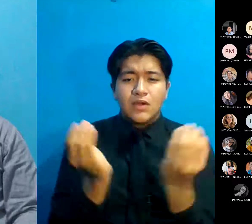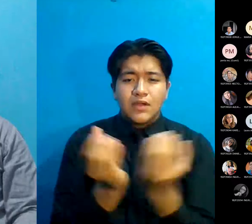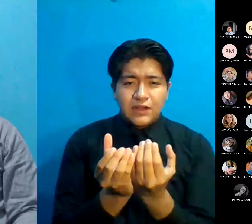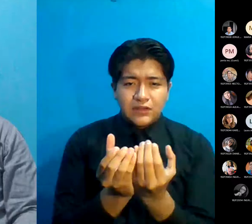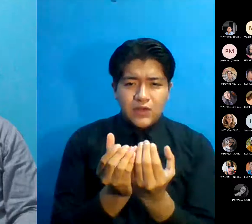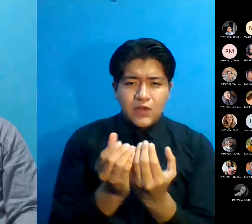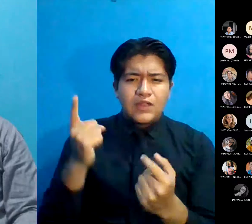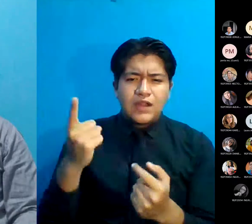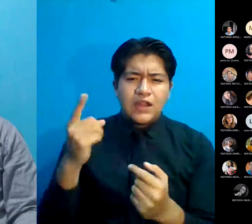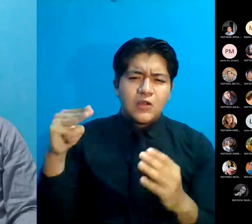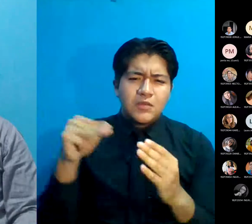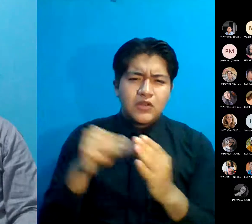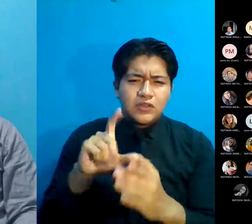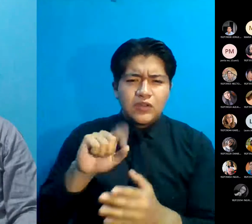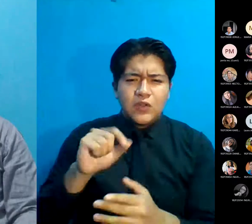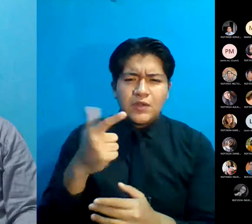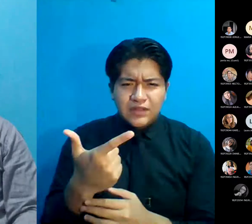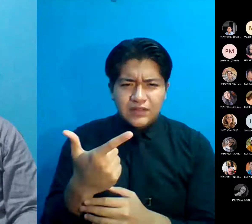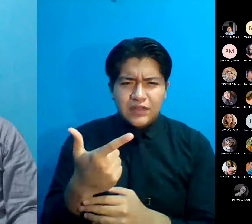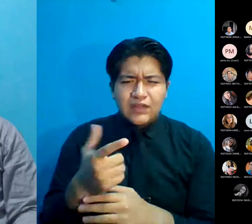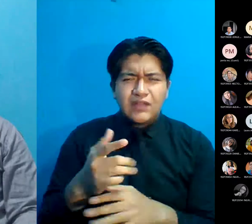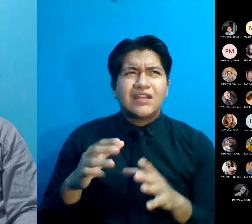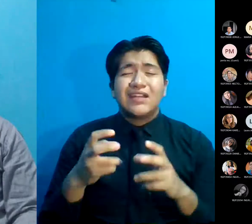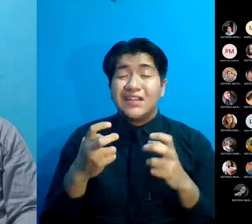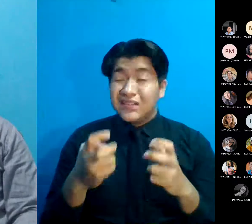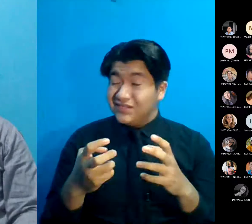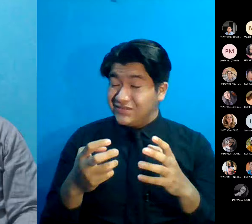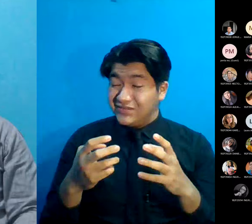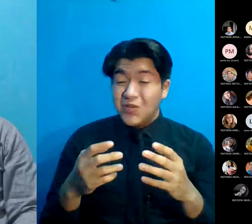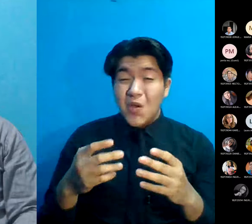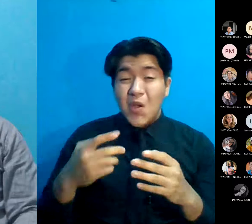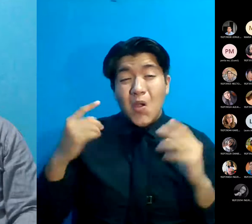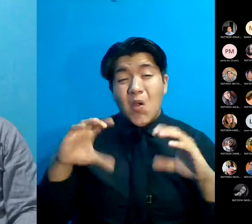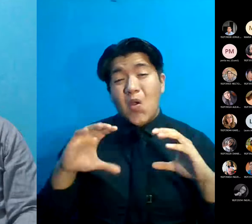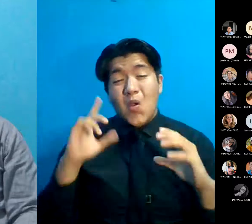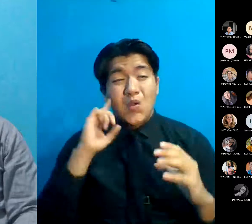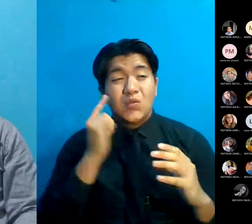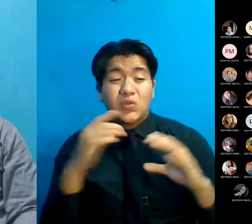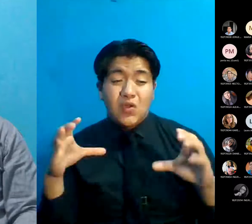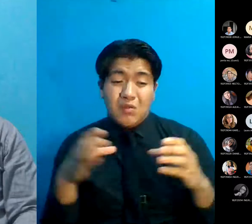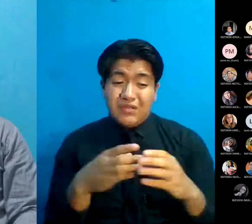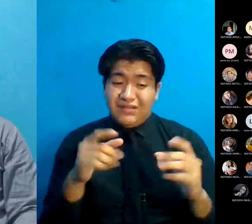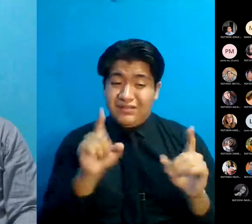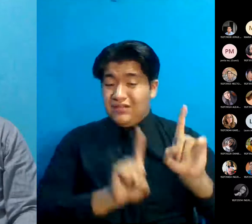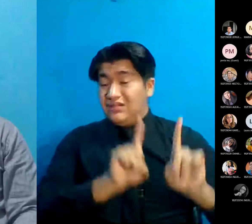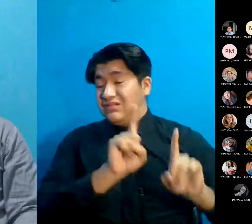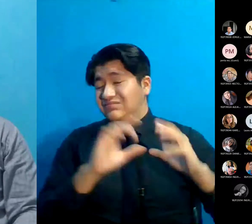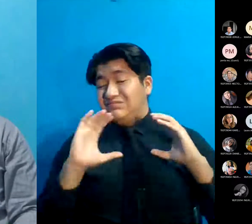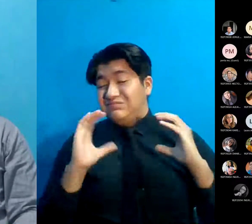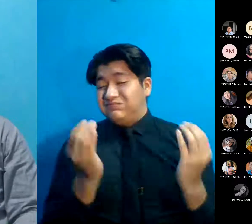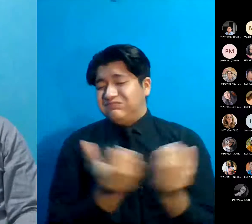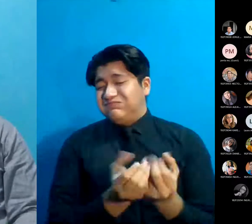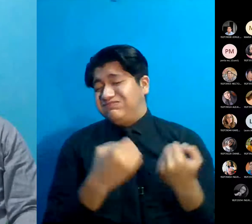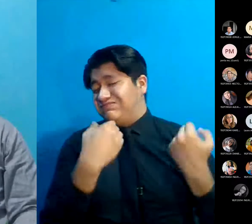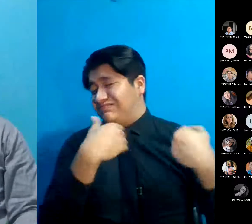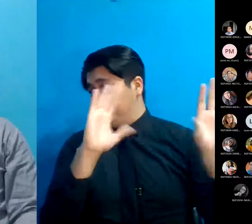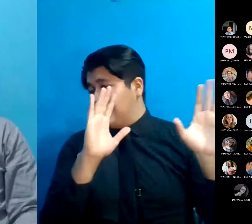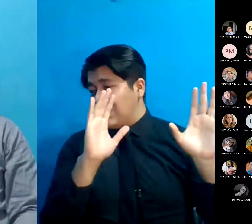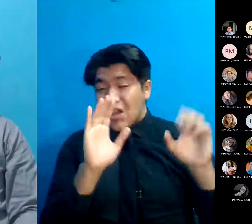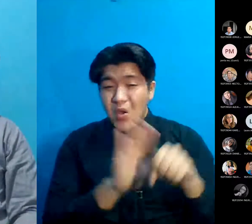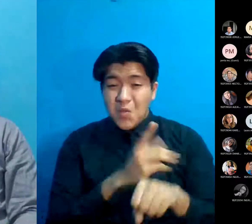se recuerda en la cultura sorda como el trágico Congreso de Milán, porque en este congreso se convocó a muchos